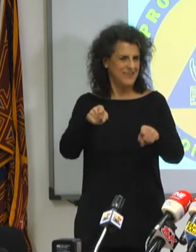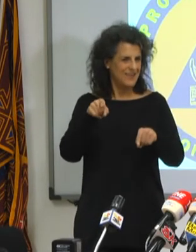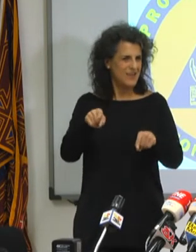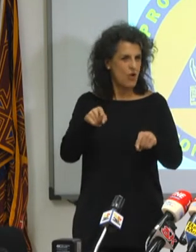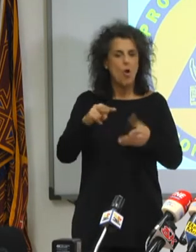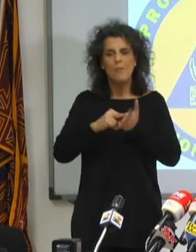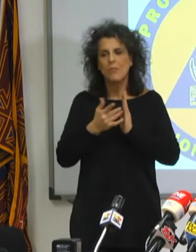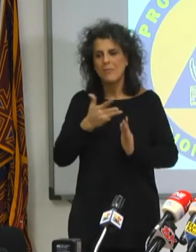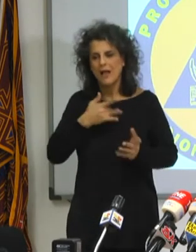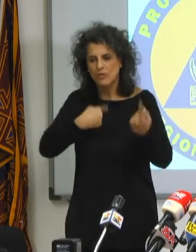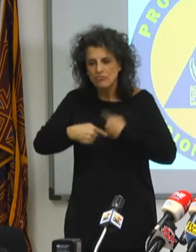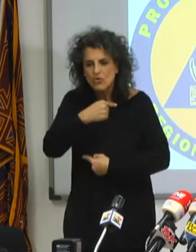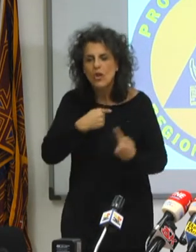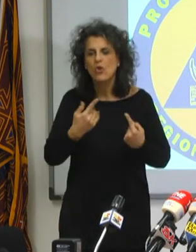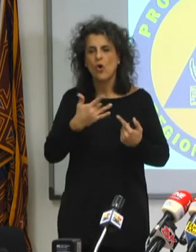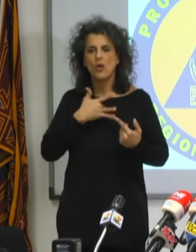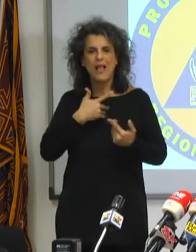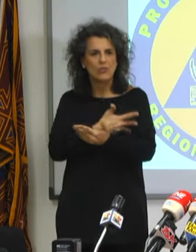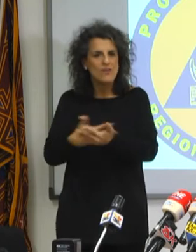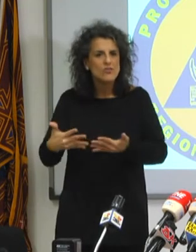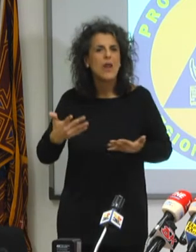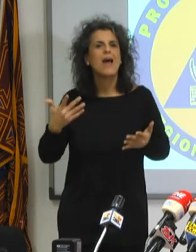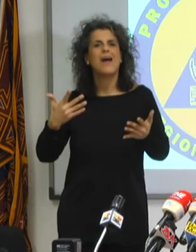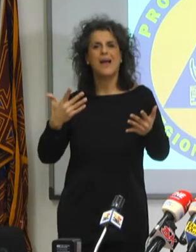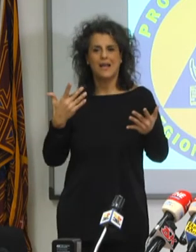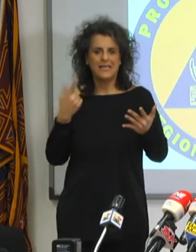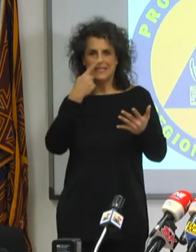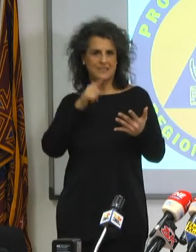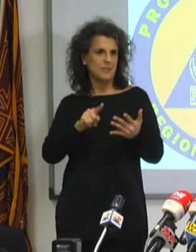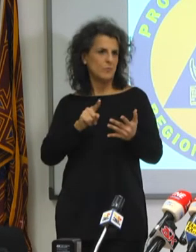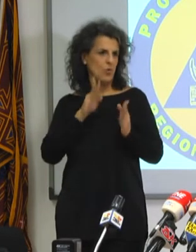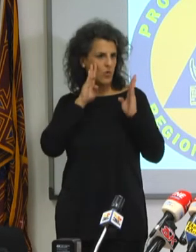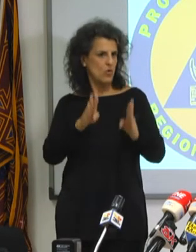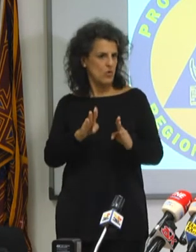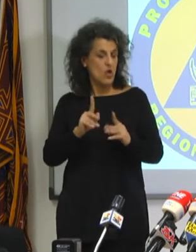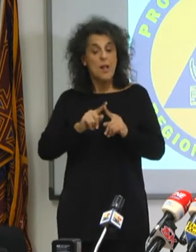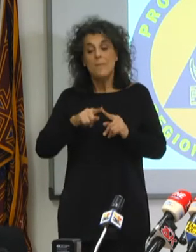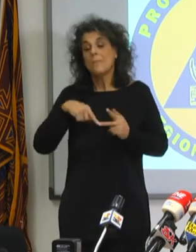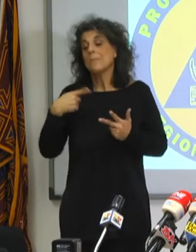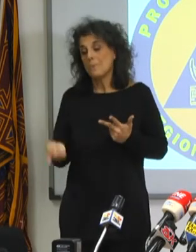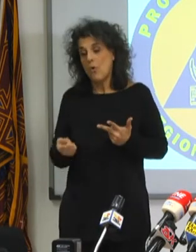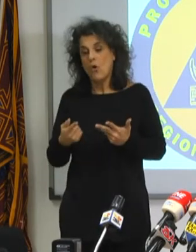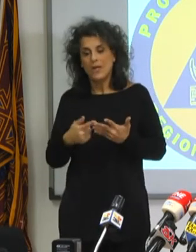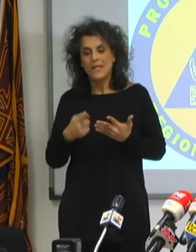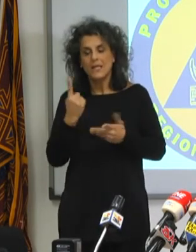problemi cardiocircolatori, cardiovascolari eccetera, quindi da questo tipo e poi però